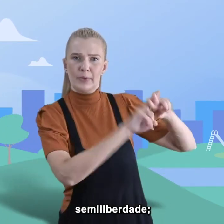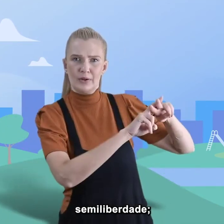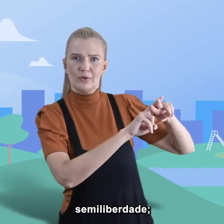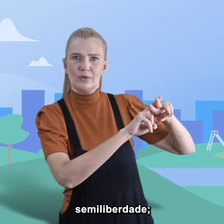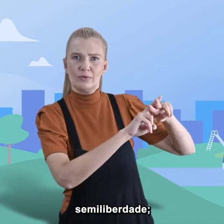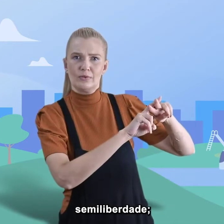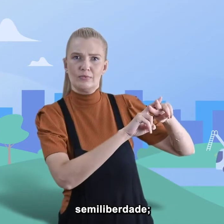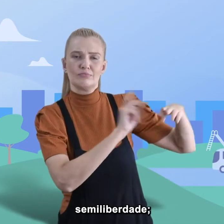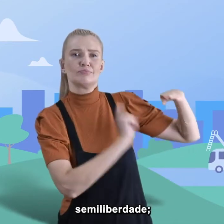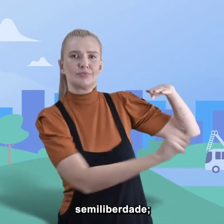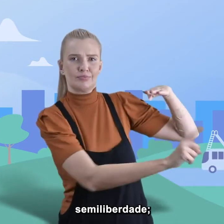Semiliberdade.